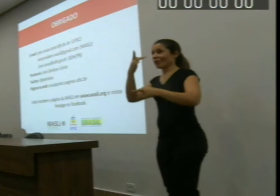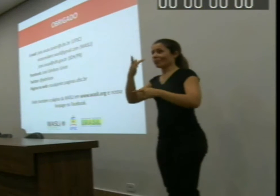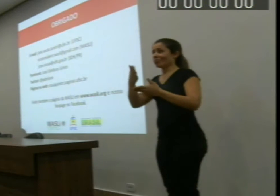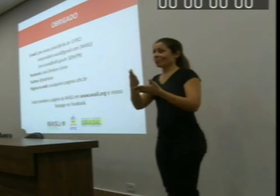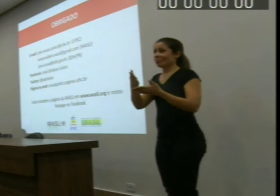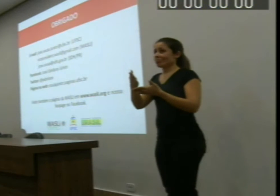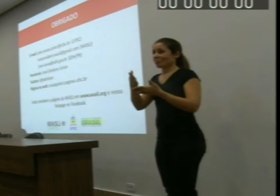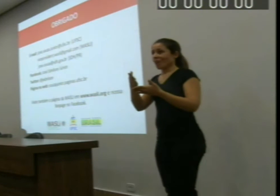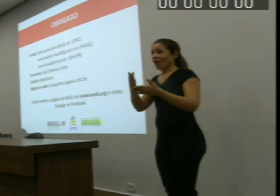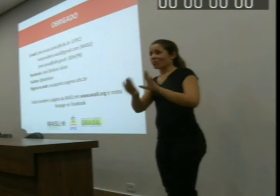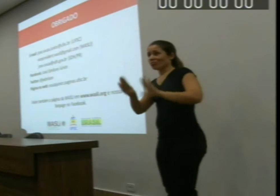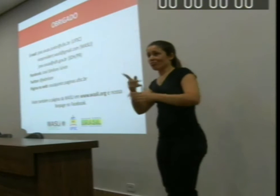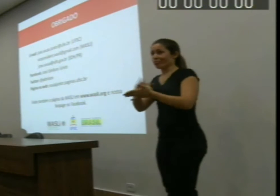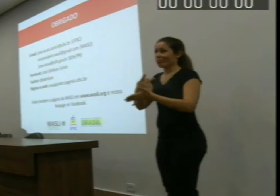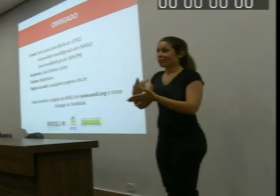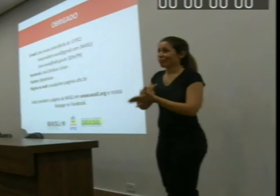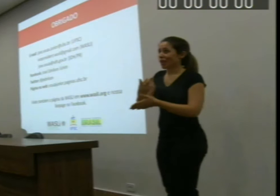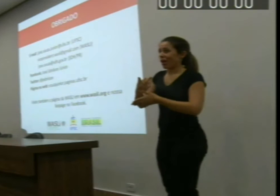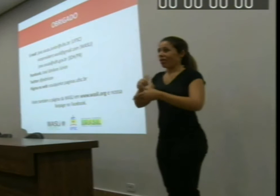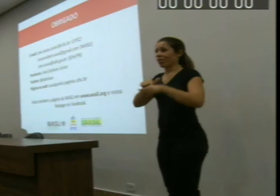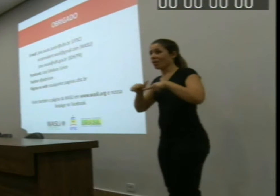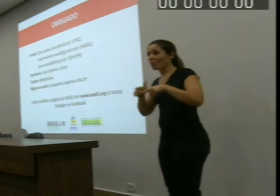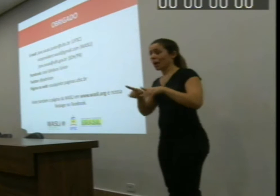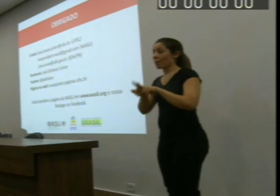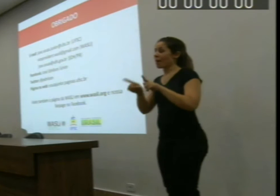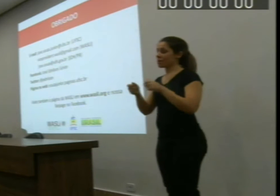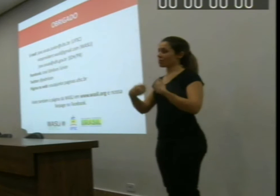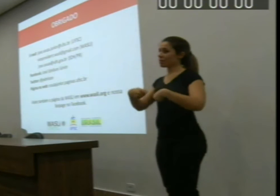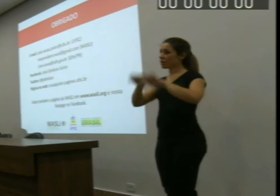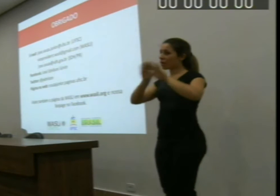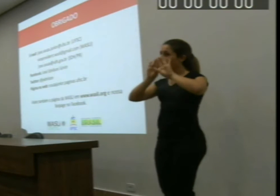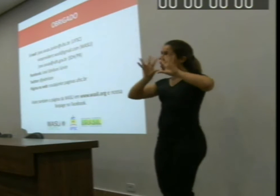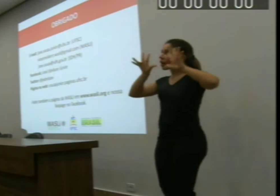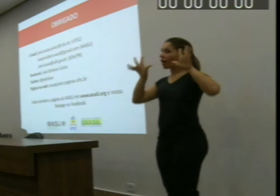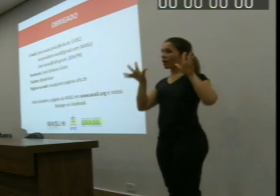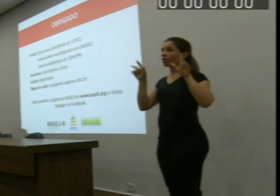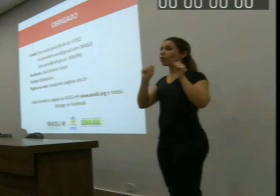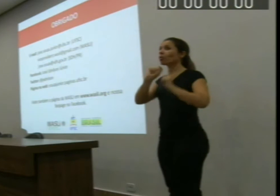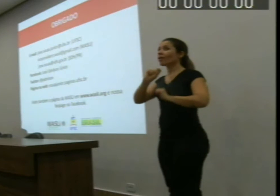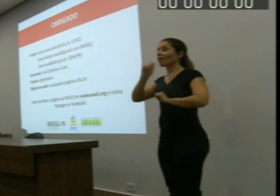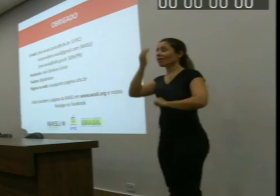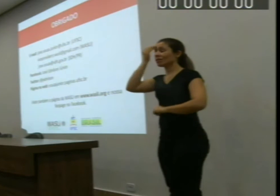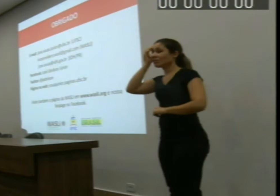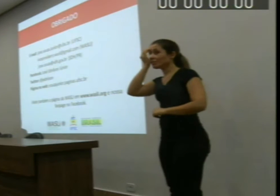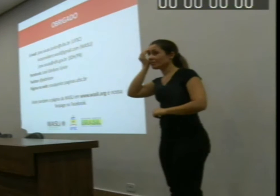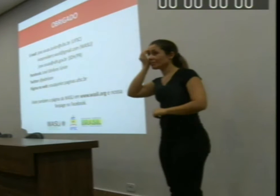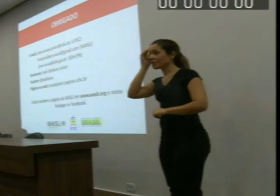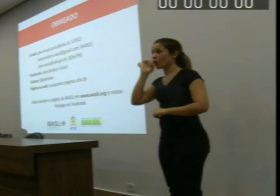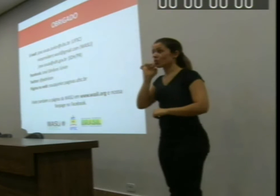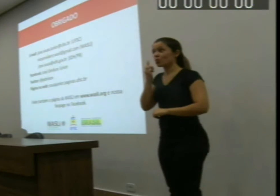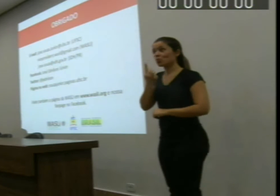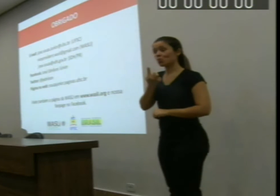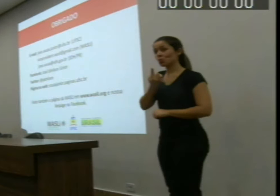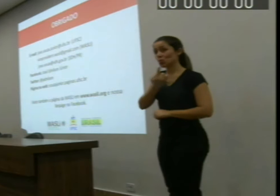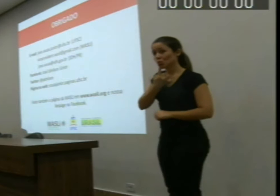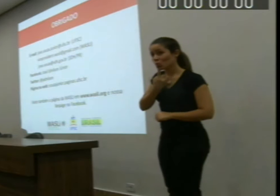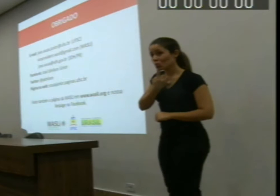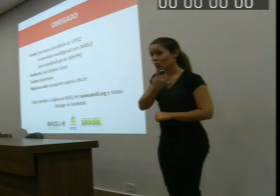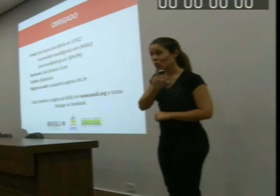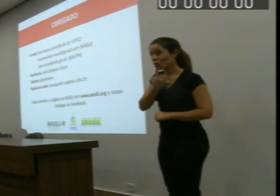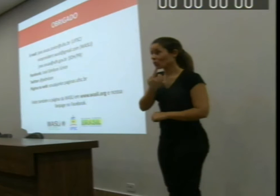então primeiro vamos deixar claro e compreender que surdo um aluno